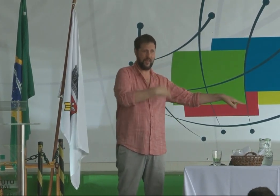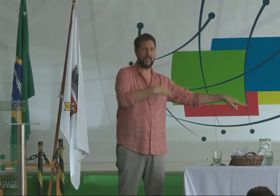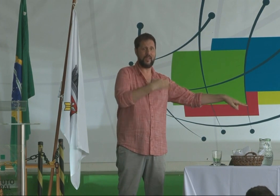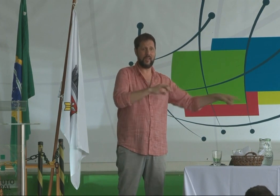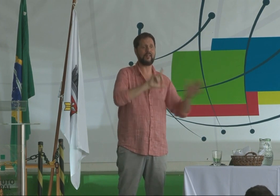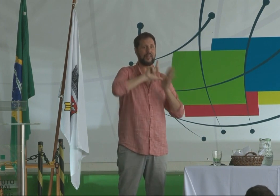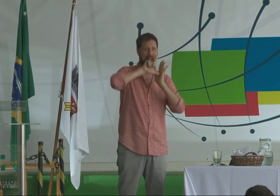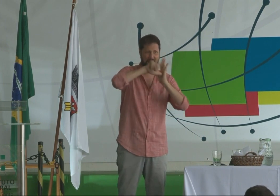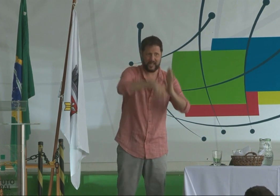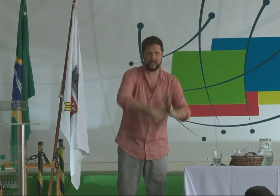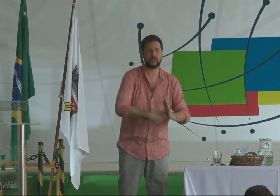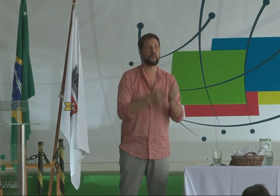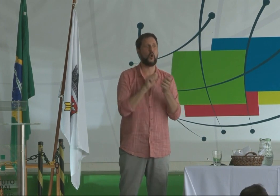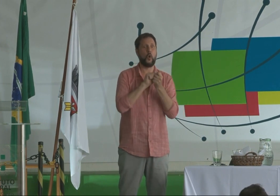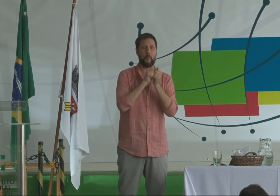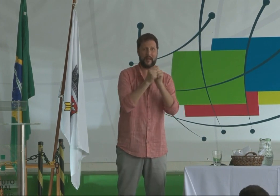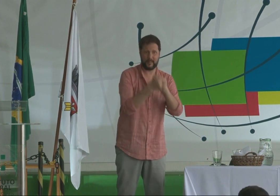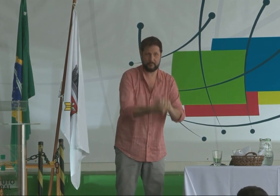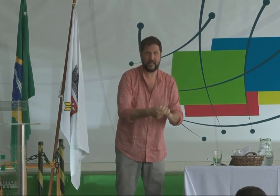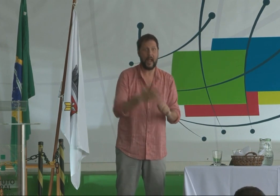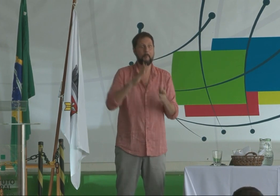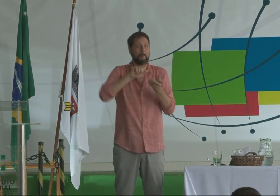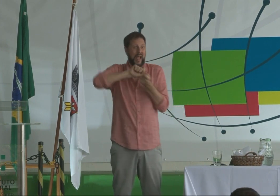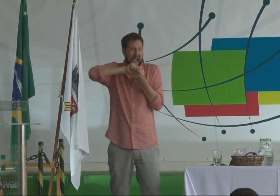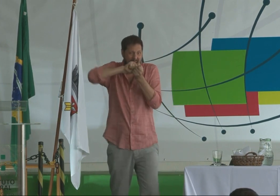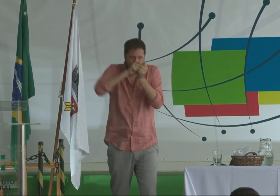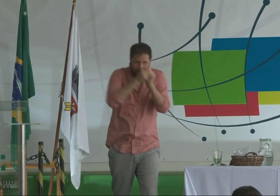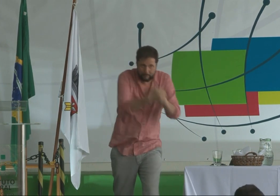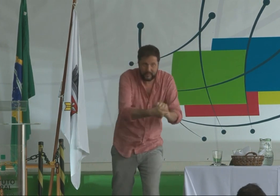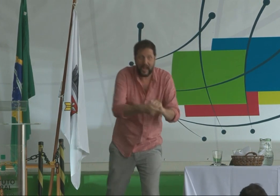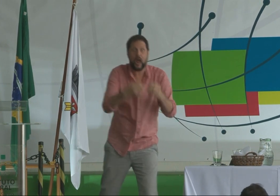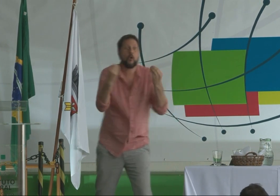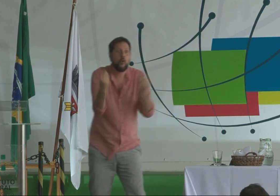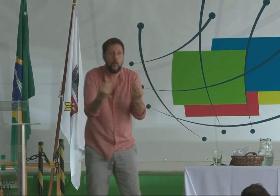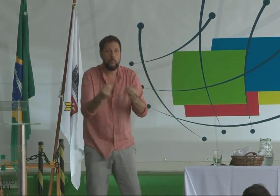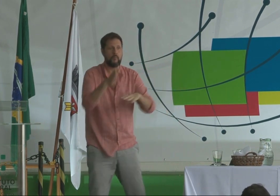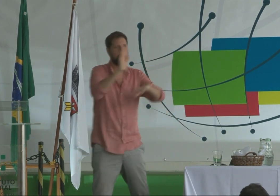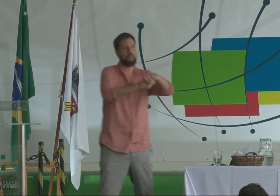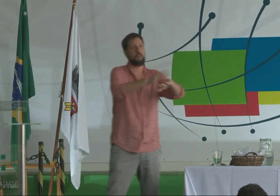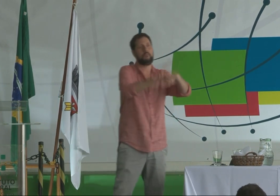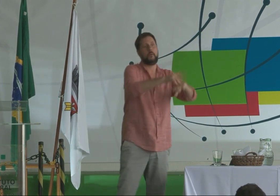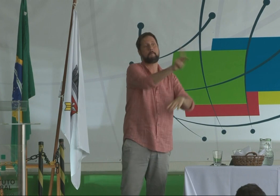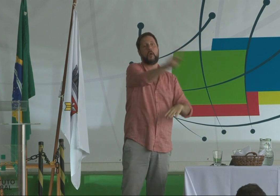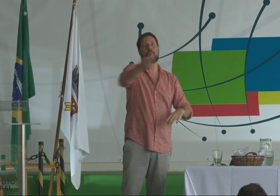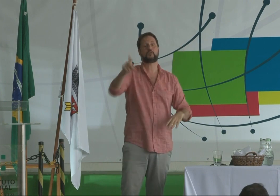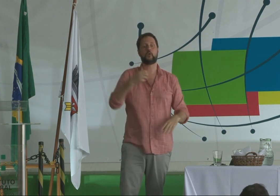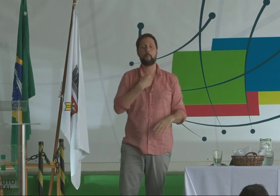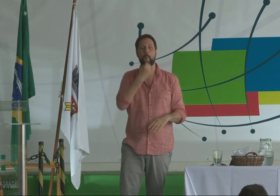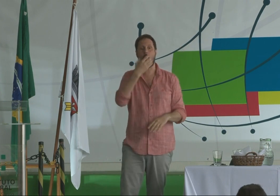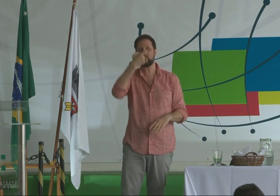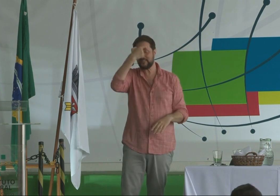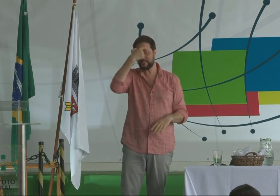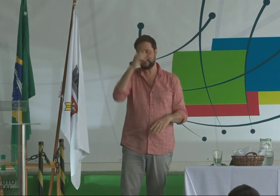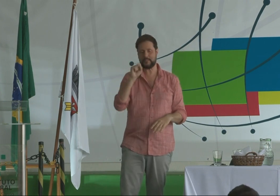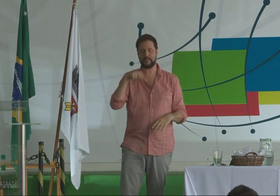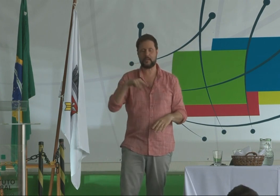essas interrupções, realmente existe o atraso? Então, quer dizer, a gente fala em adaptar, não é? Como seria? Tem que partir dos